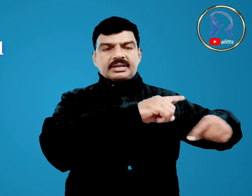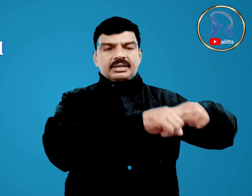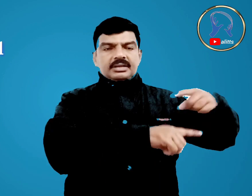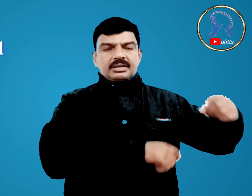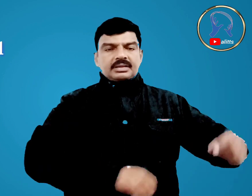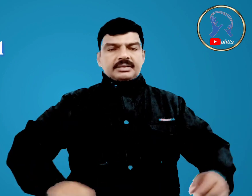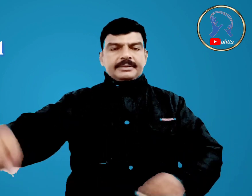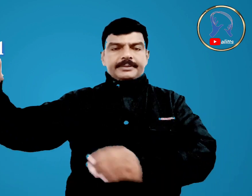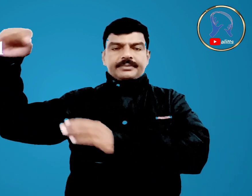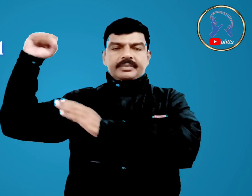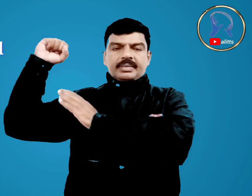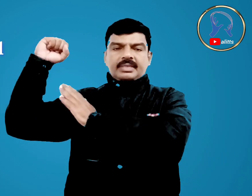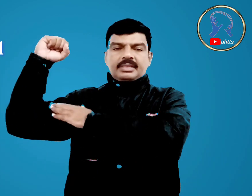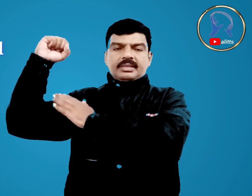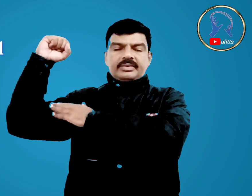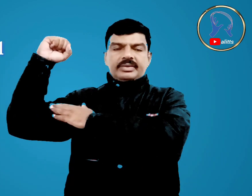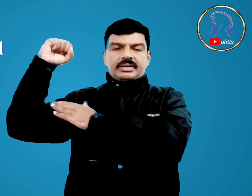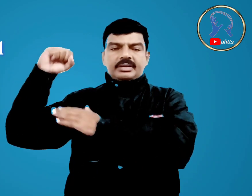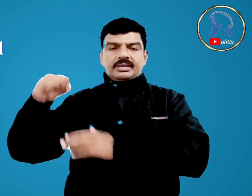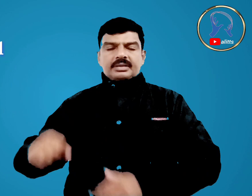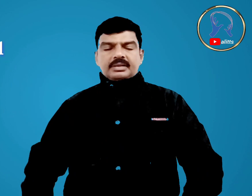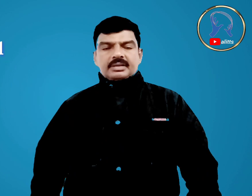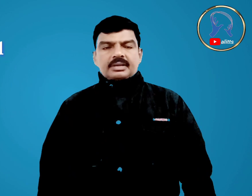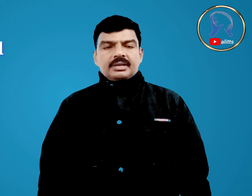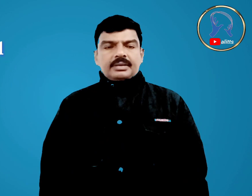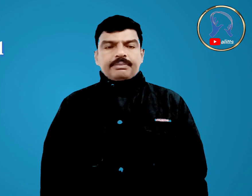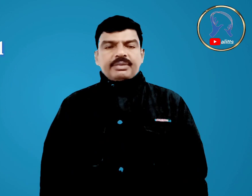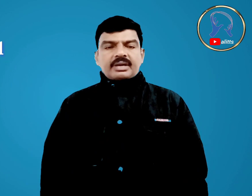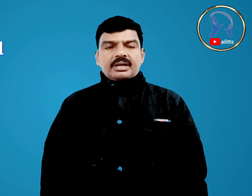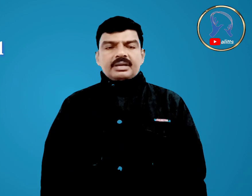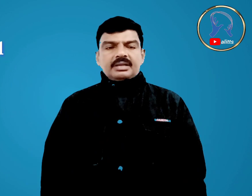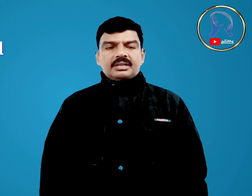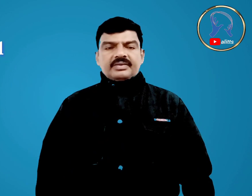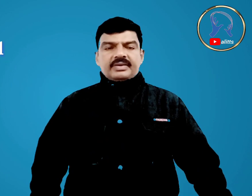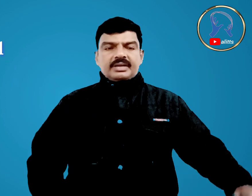फैक्ट्री तवानाई। मिकानी तवानाई